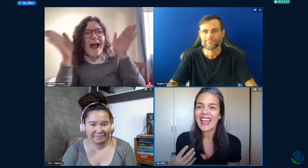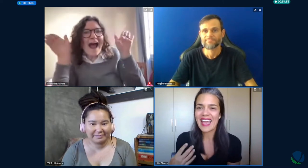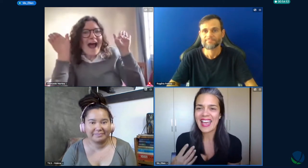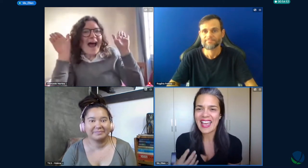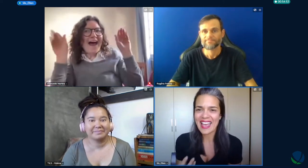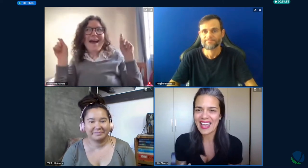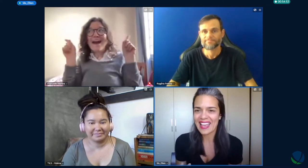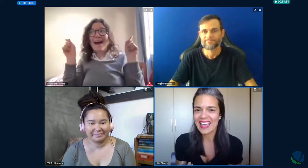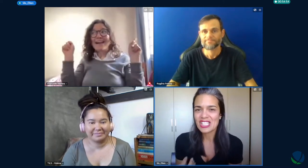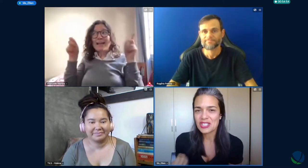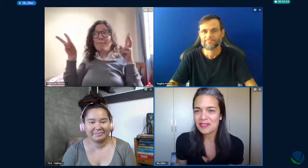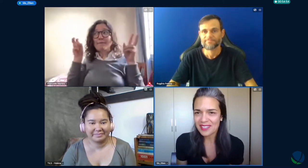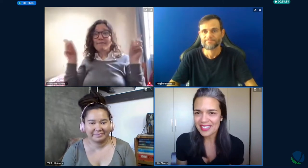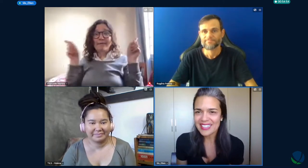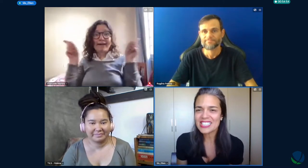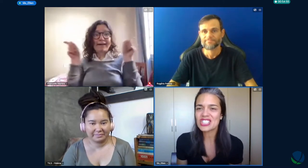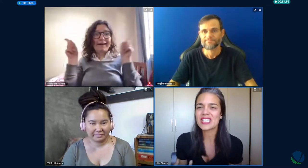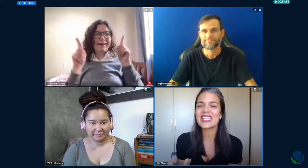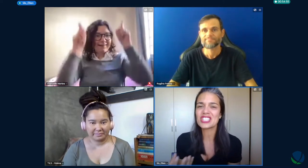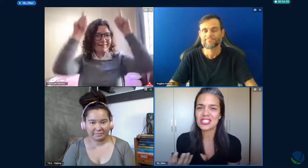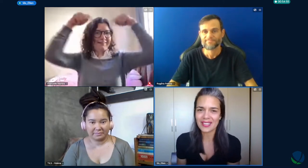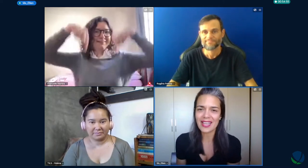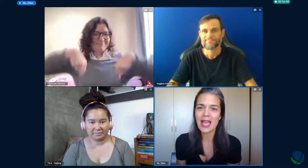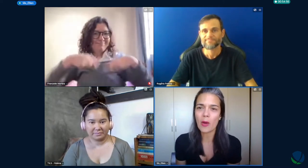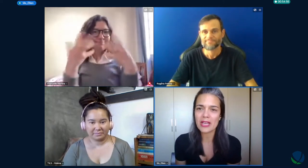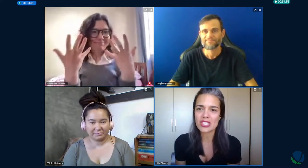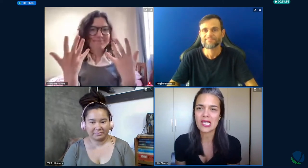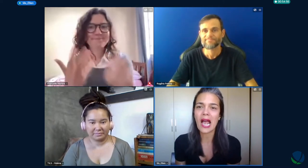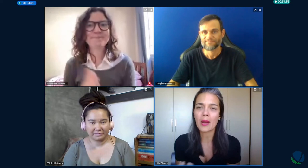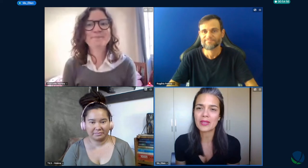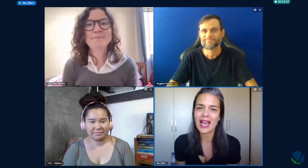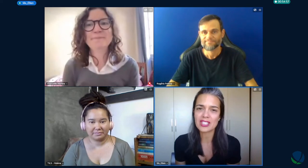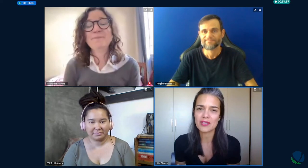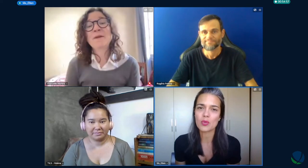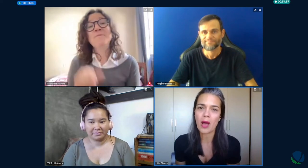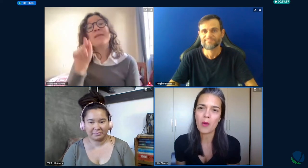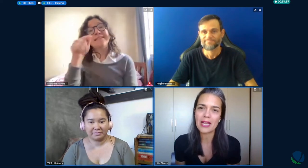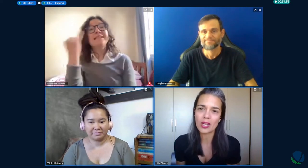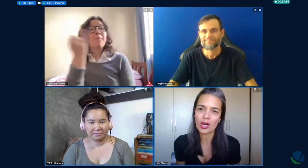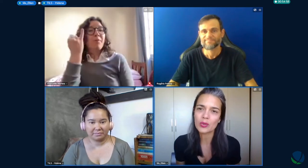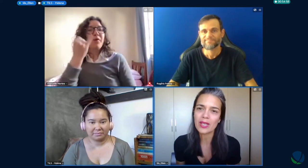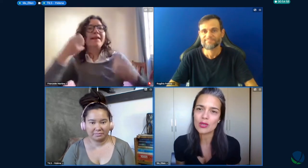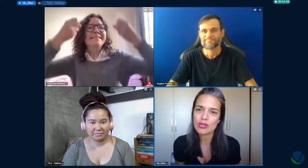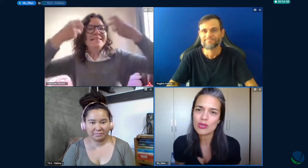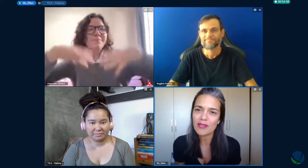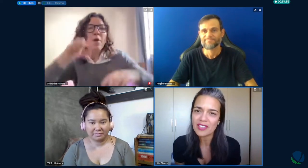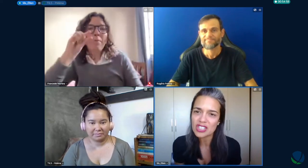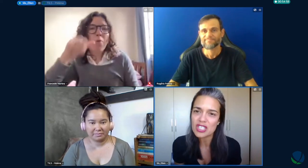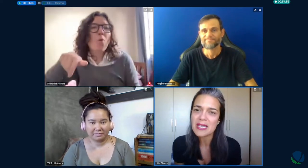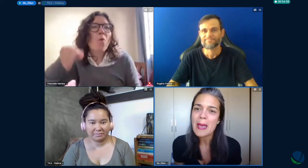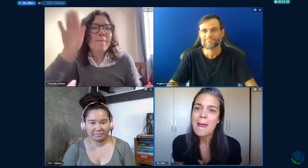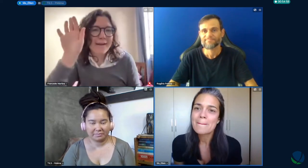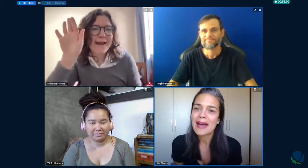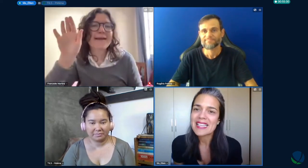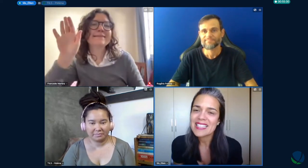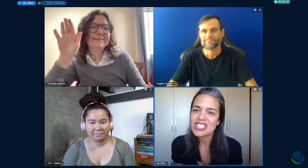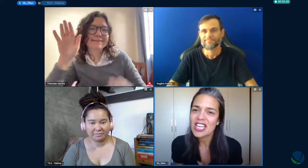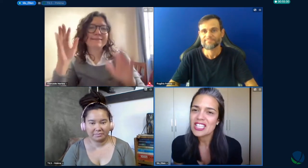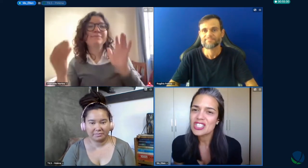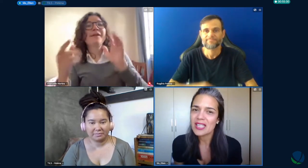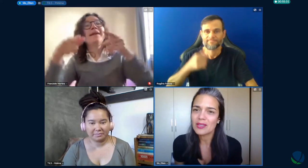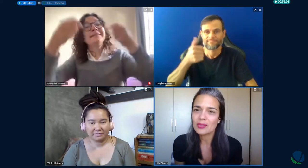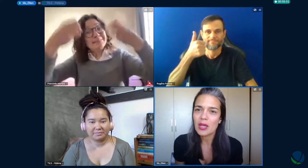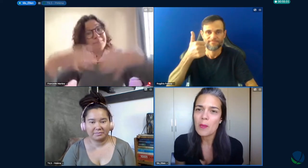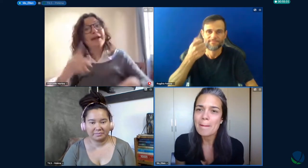experiência de vida, de que a gente tem realmente essa acuidade visual melhor do que o dos ouvintes. Mas